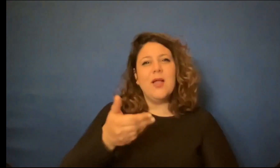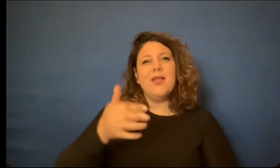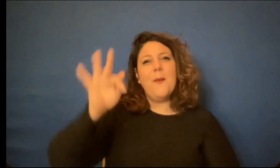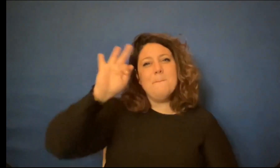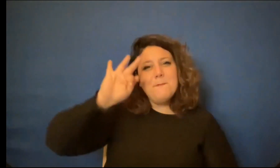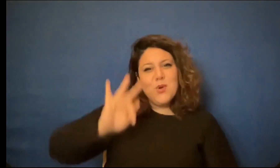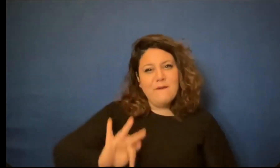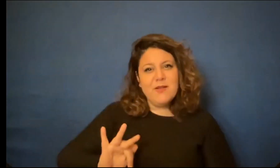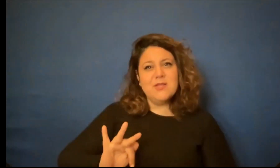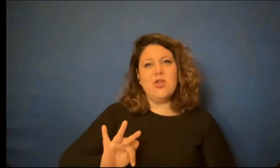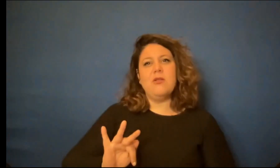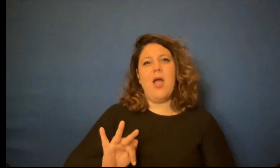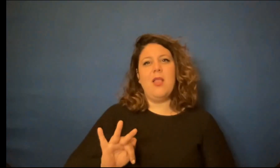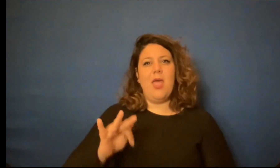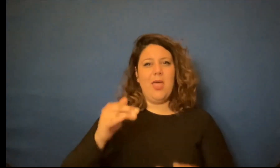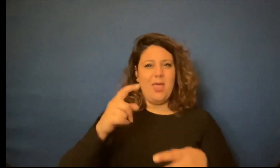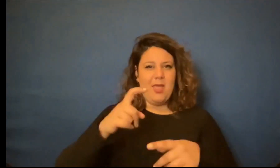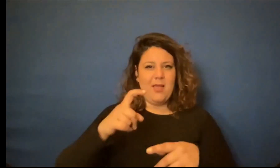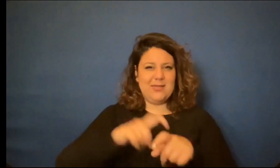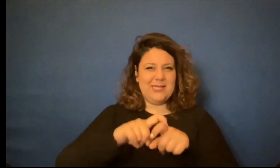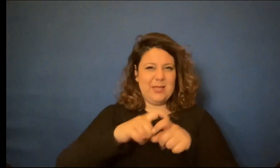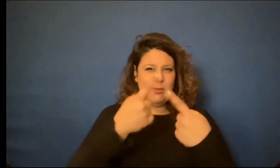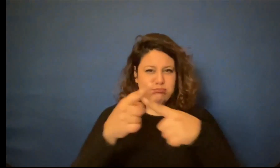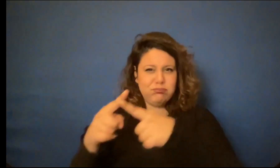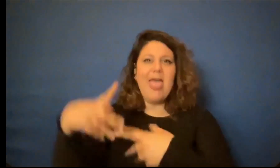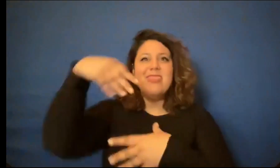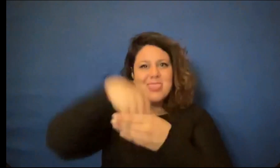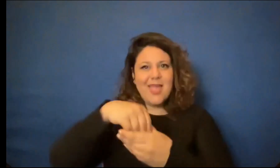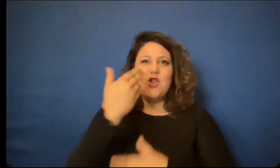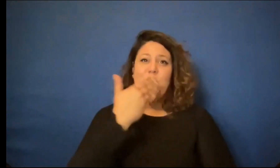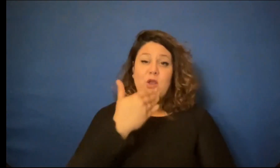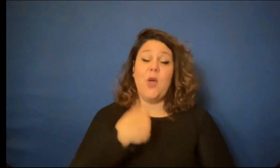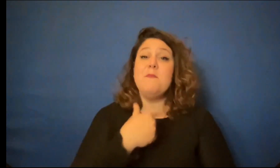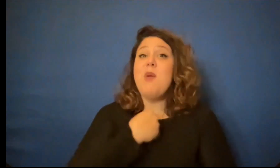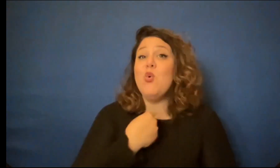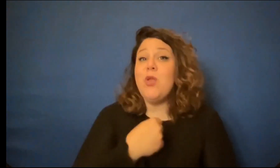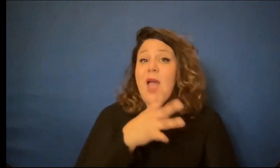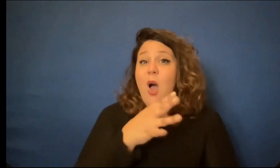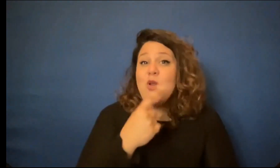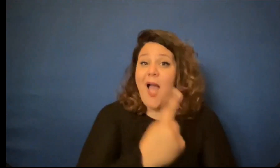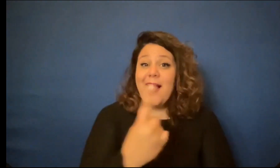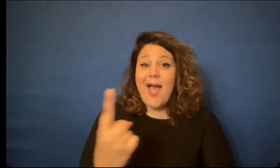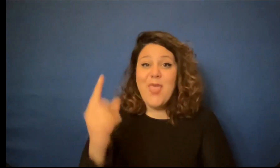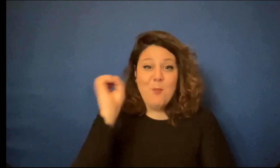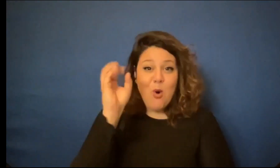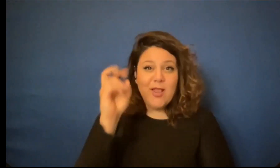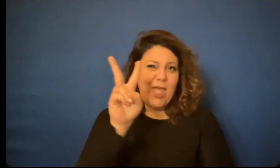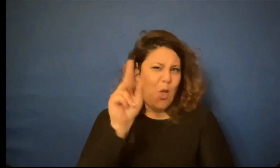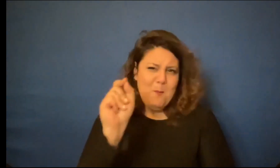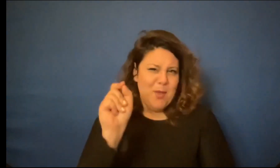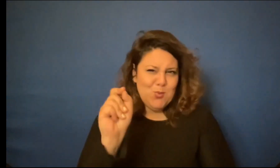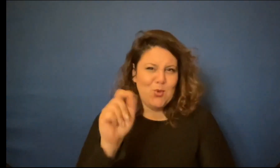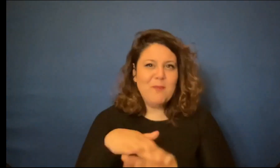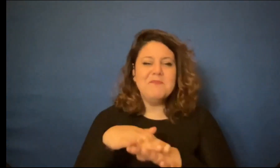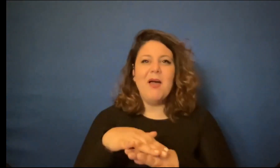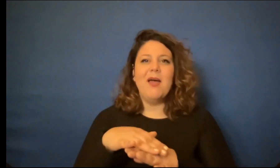en los colegios, ¿no? A mí me gustaría que en 2 minutos para cada uno de los ponentes que nos dierais